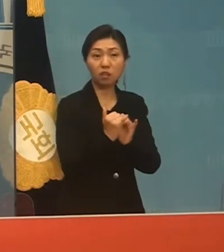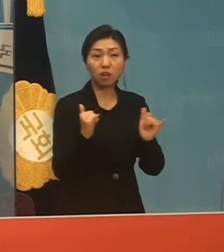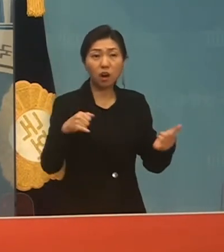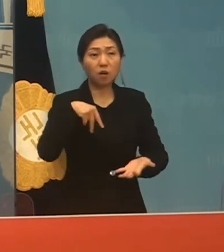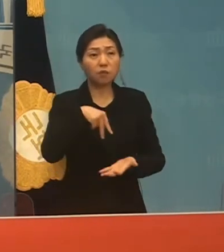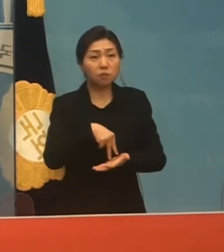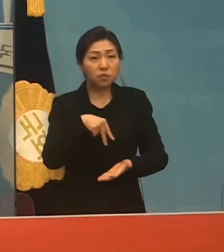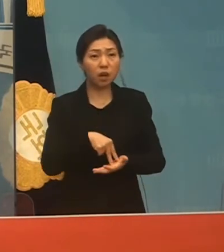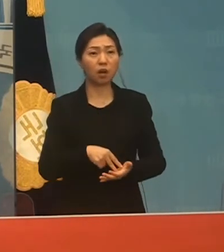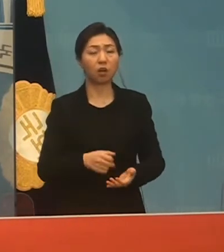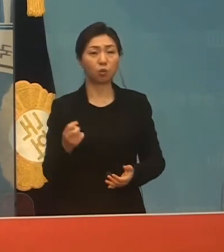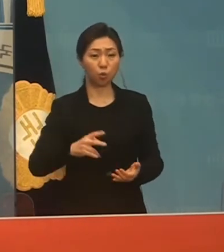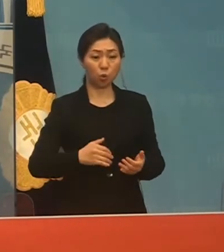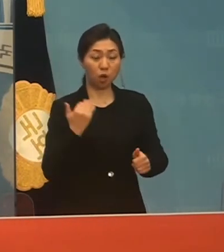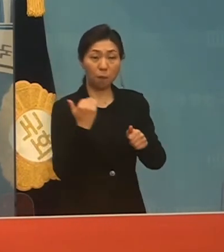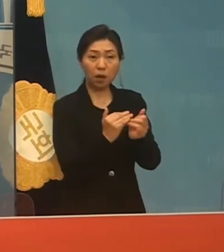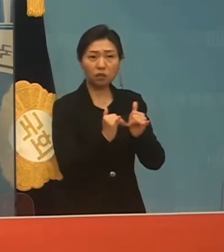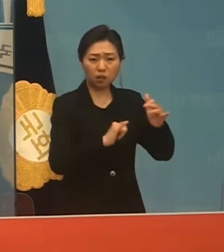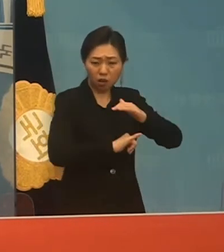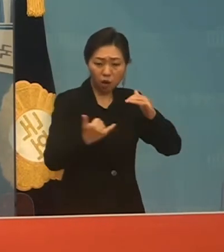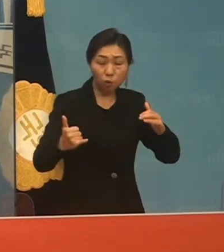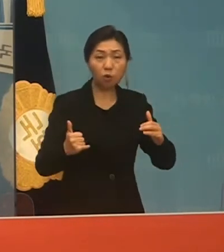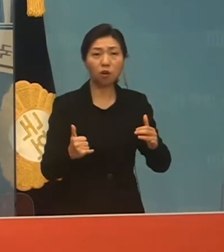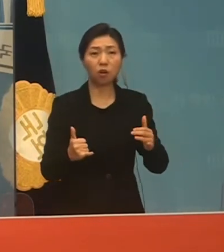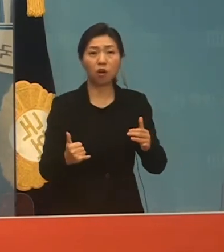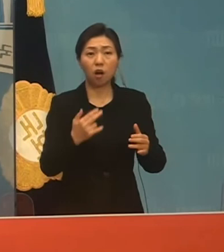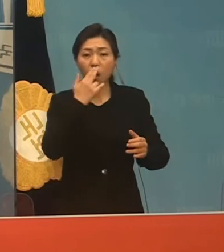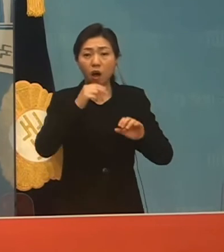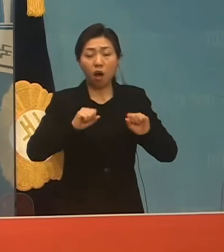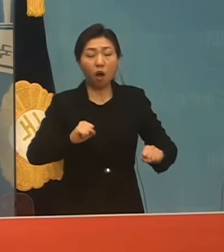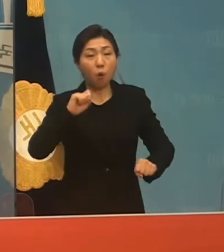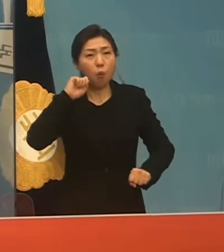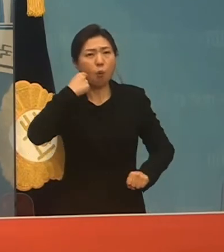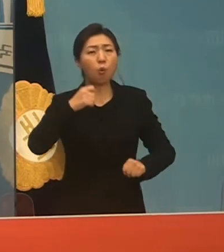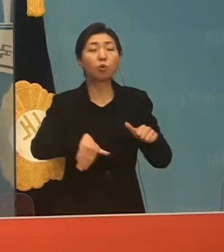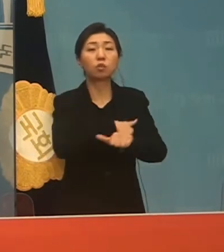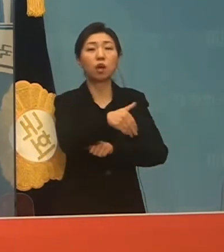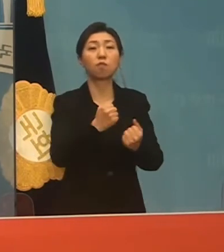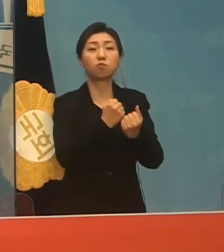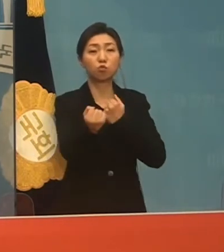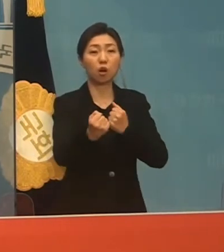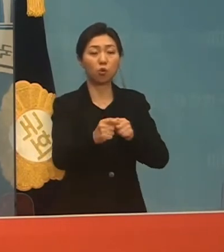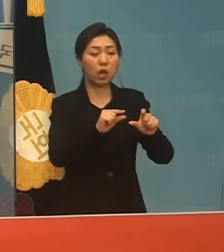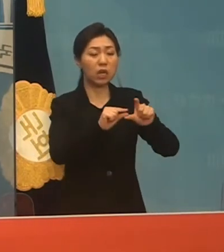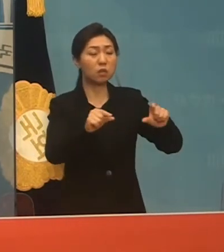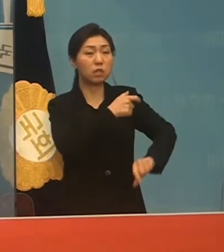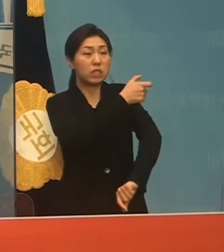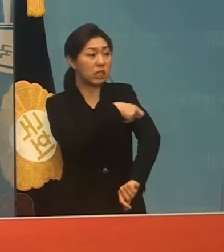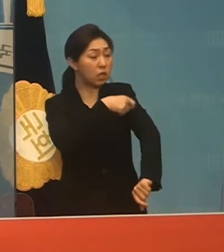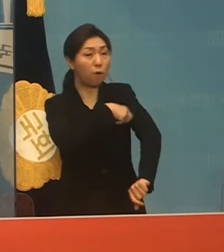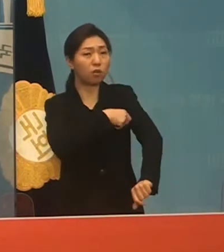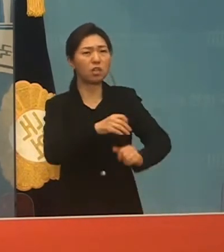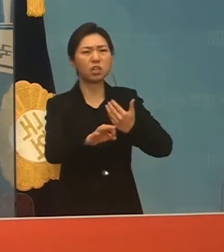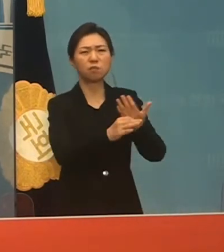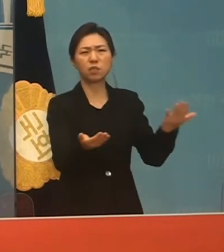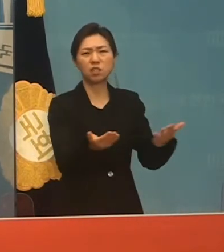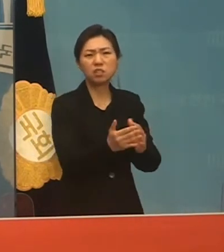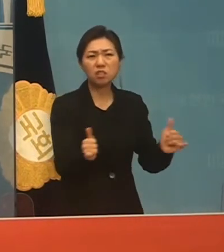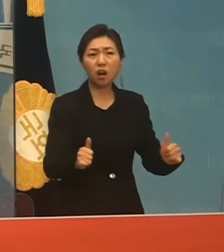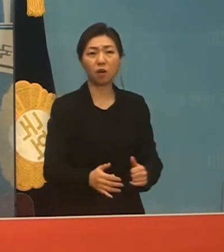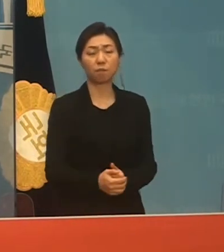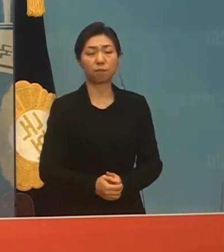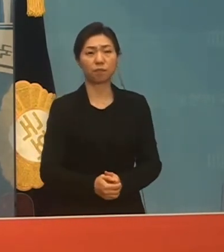해고자 가족들은 이 거리에 나돌고 있는데 일부 임원들은 비정규직 노동자들과 가족들을